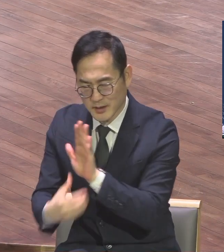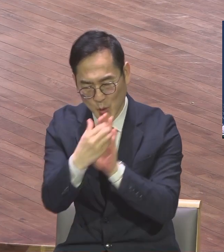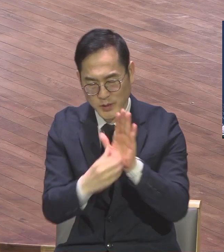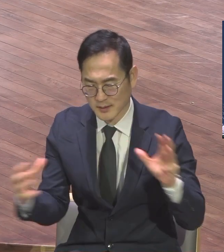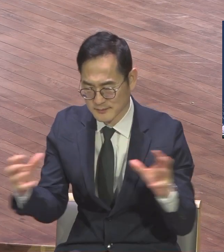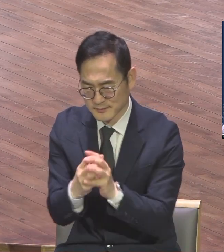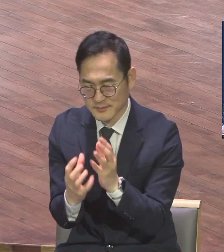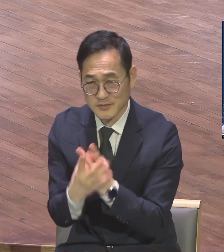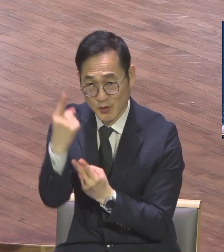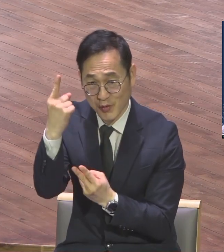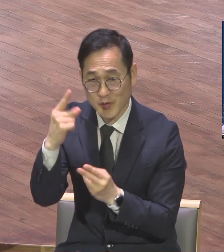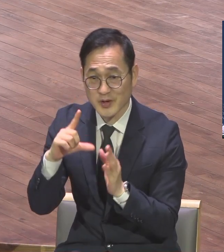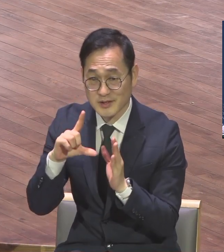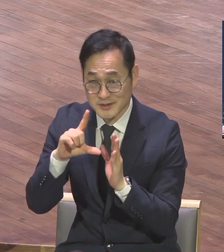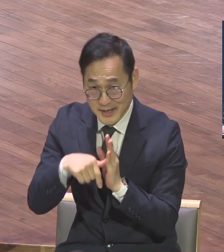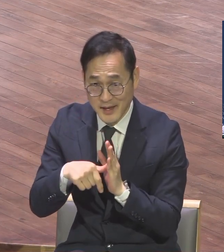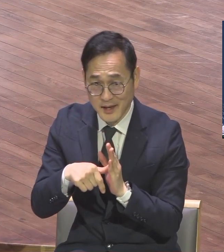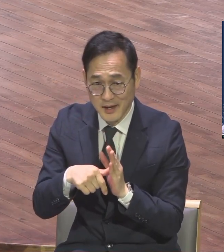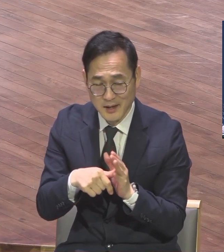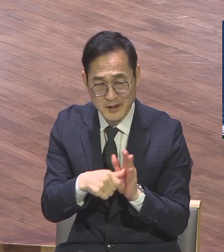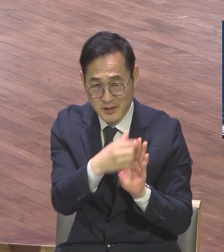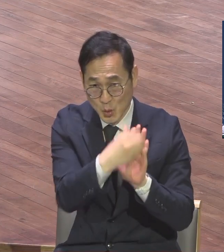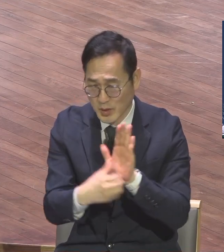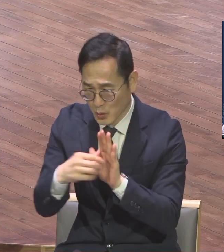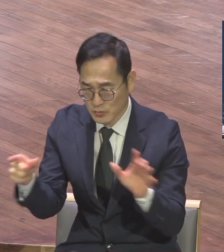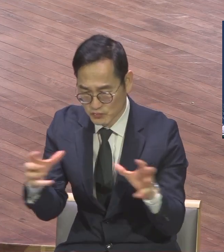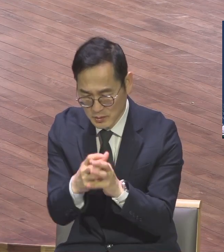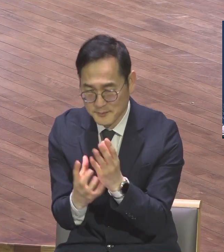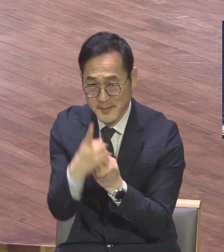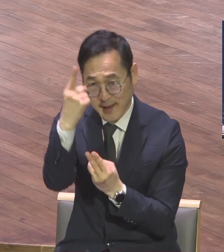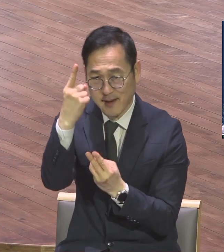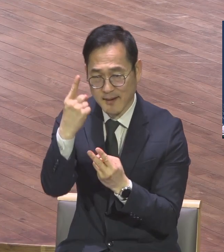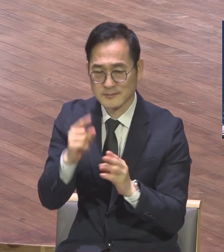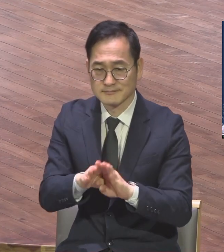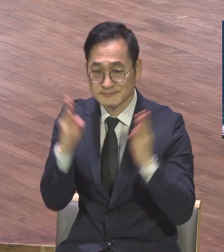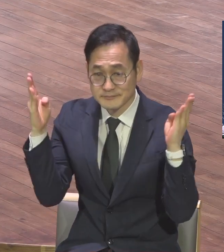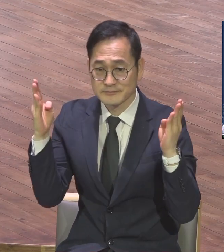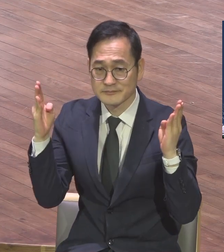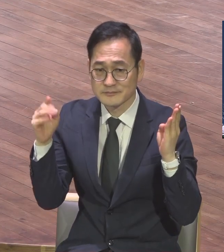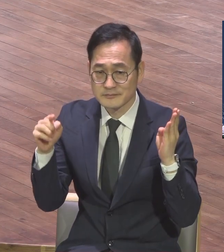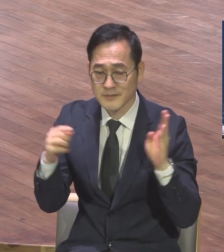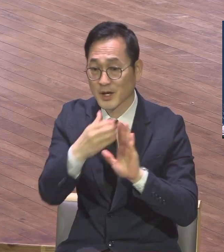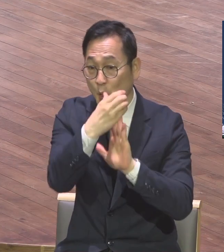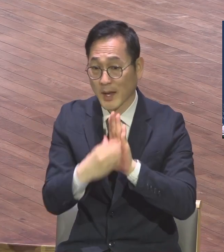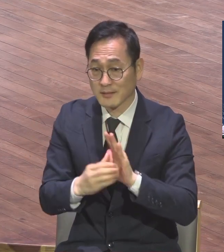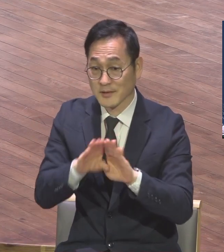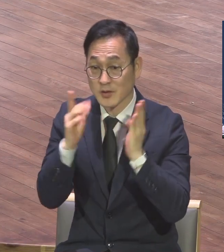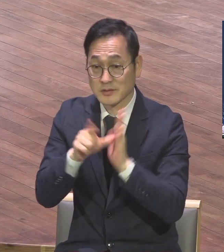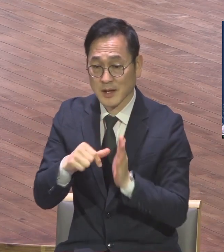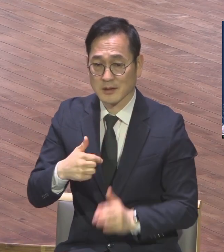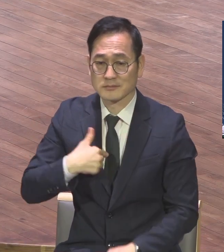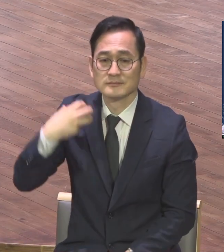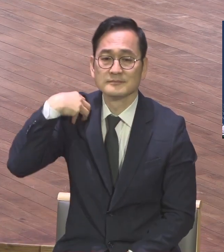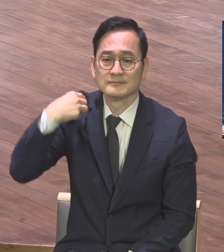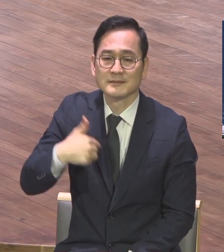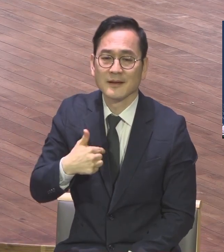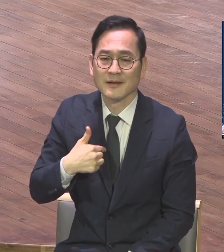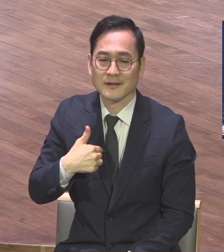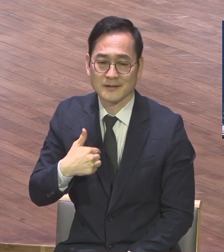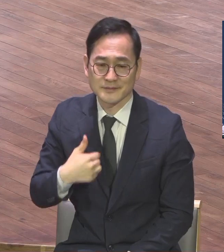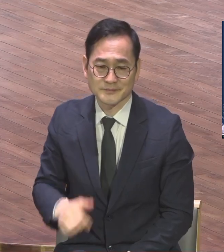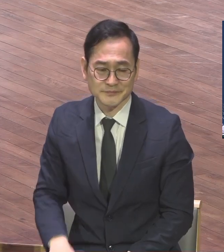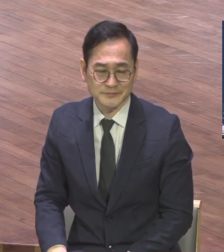단추를 누가 열었느냐? 제가 열었어요. 제가 열었어요. 저는 당시에